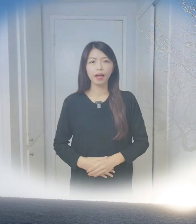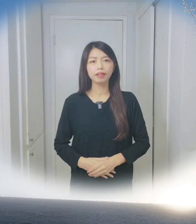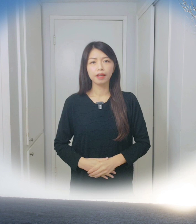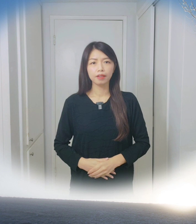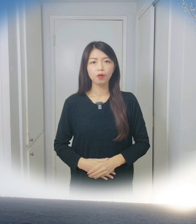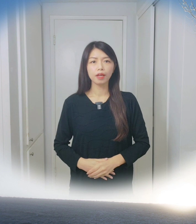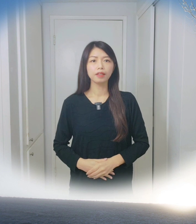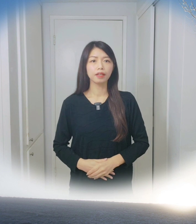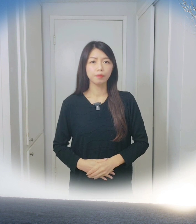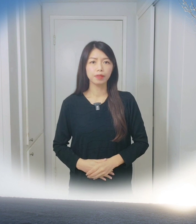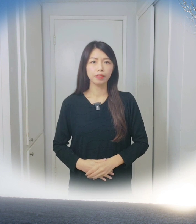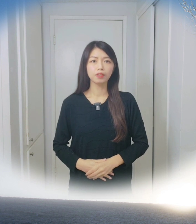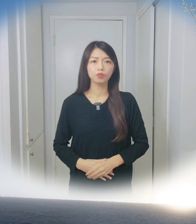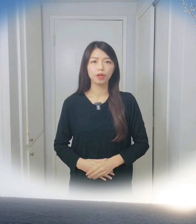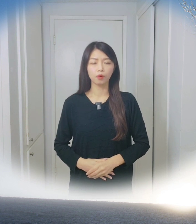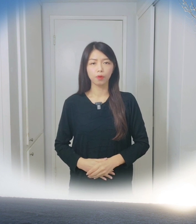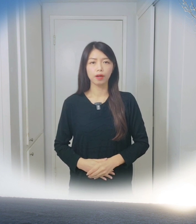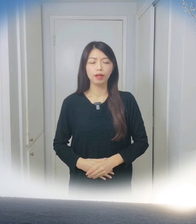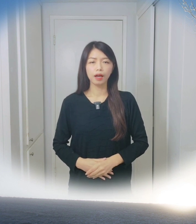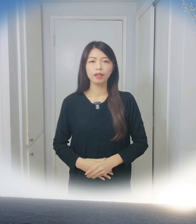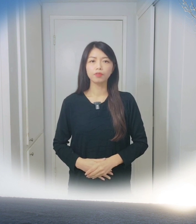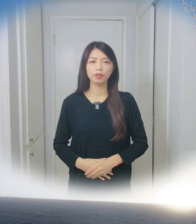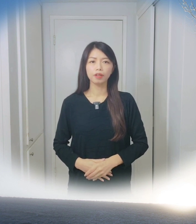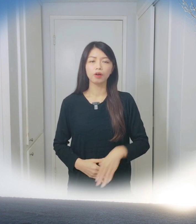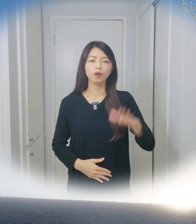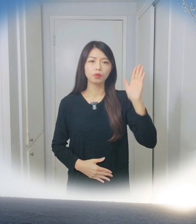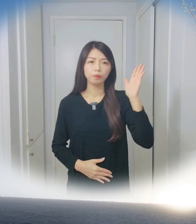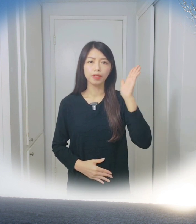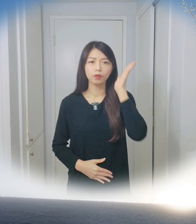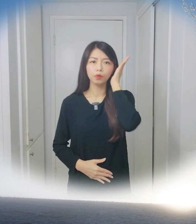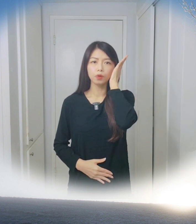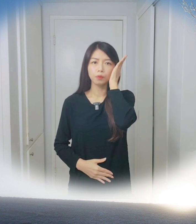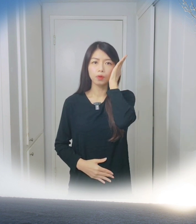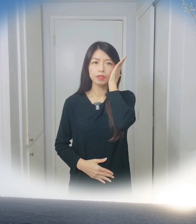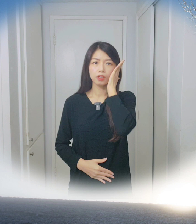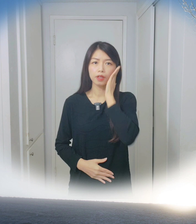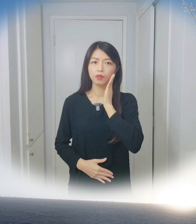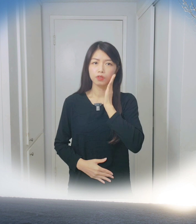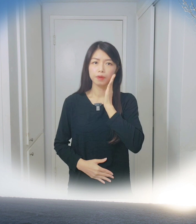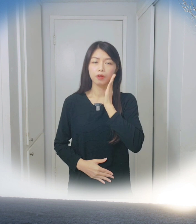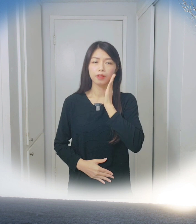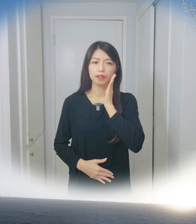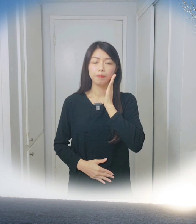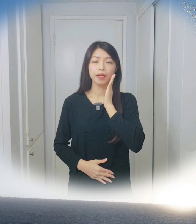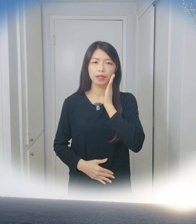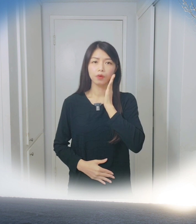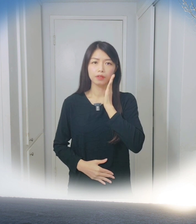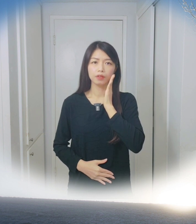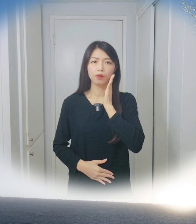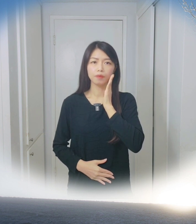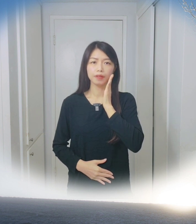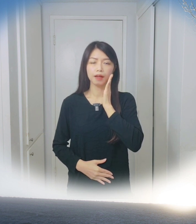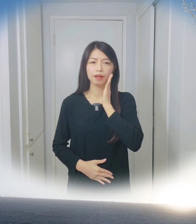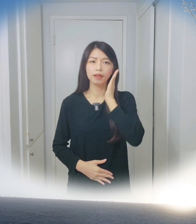하늘에서 찬란하게 빛나는 주의 영광. 하늘 수어는요. 손바닥으로 볼을 스쳐 내려가 주시면 일단 파라타라고